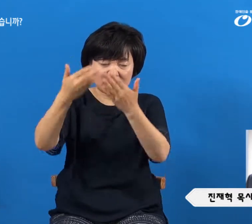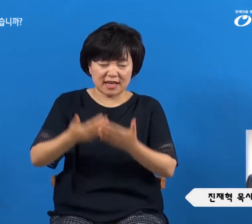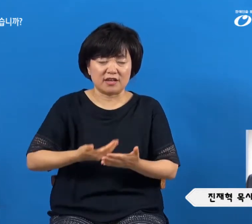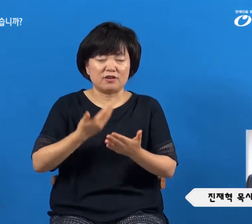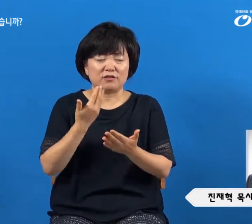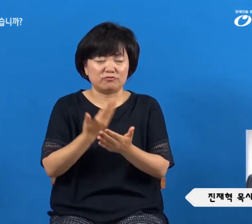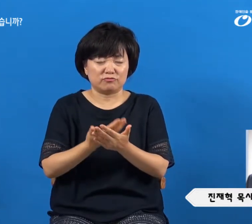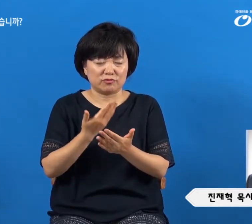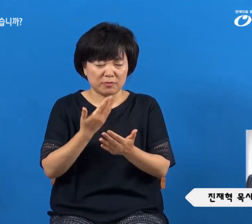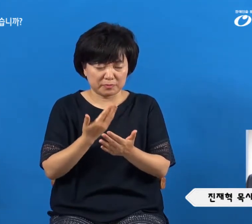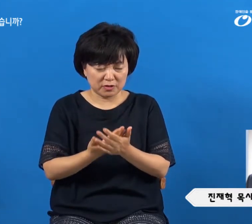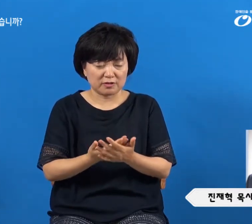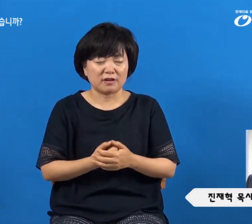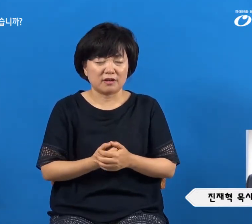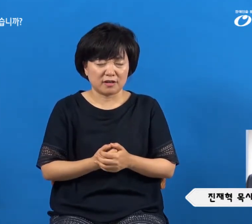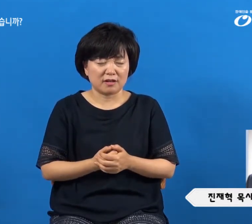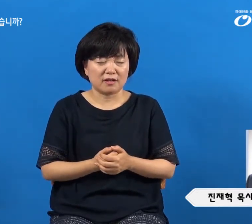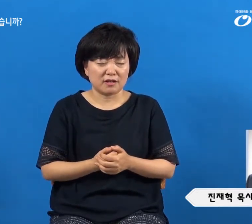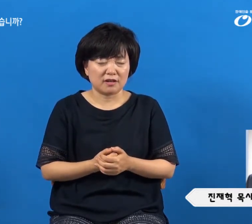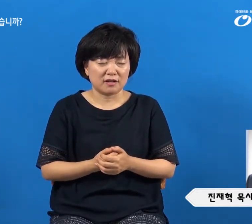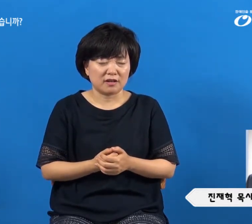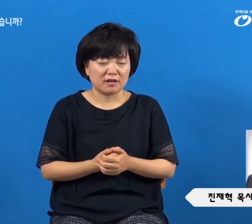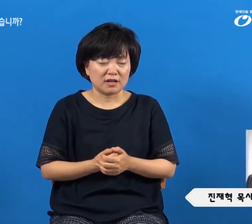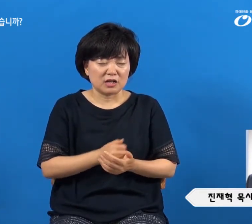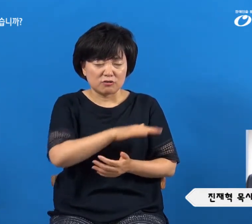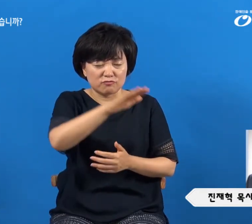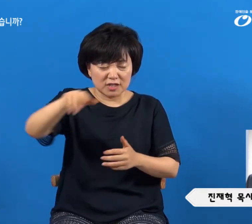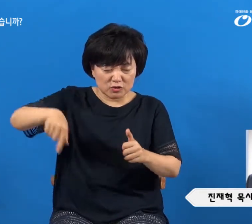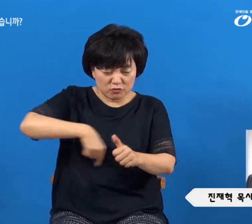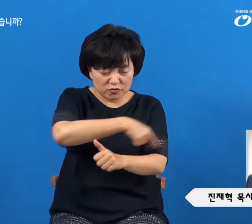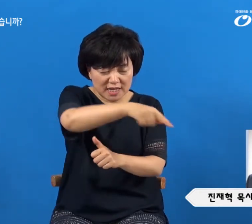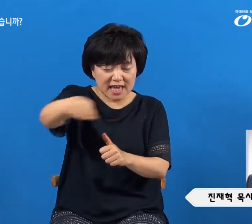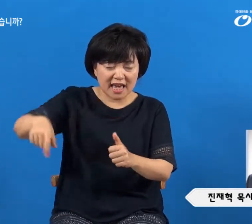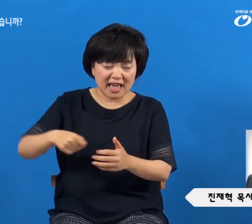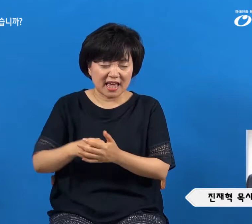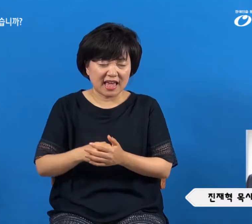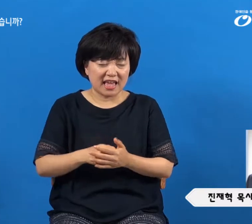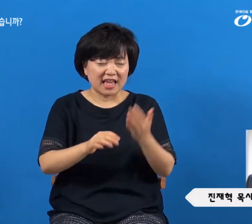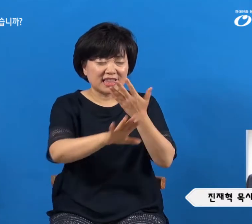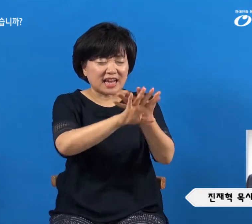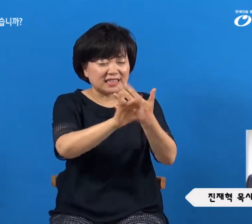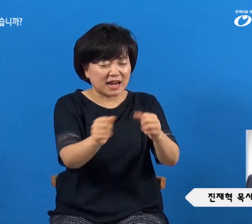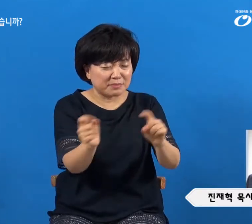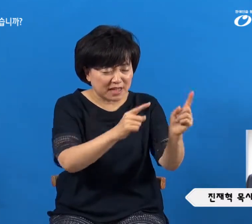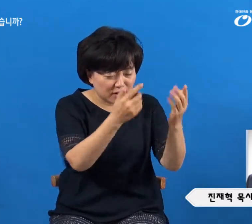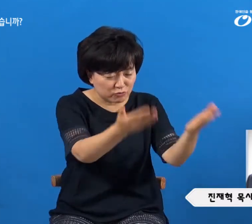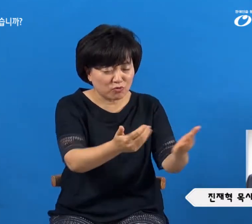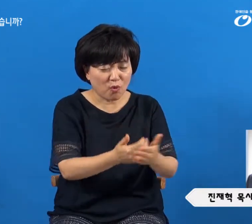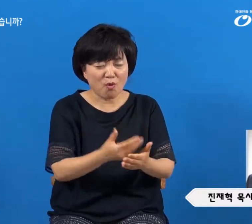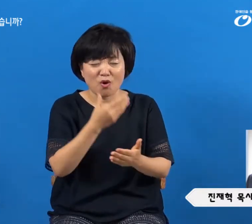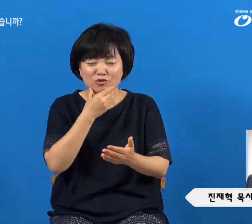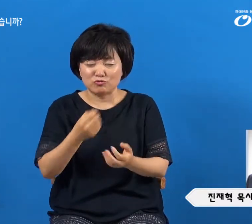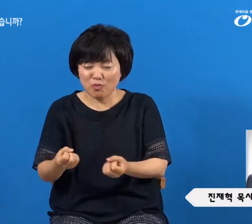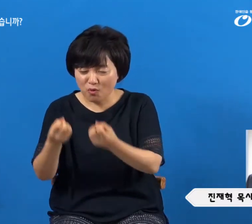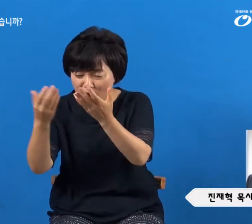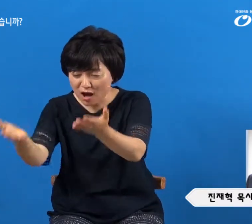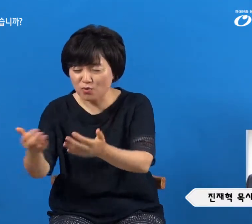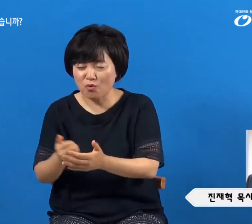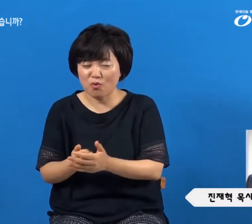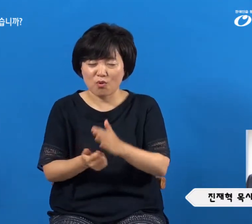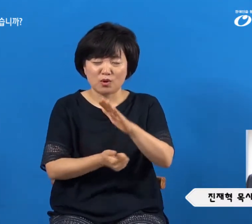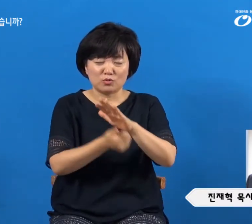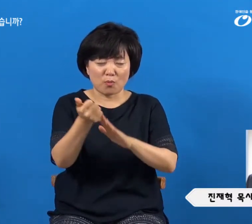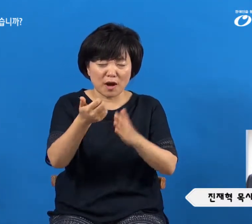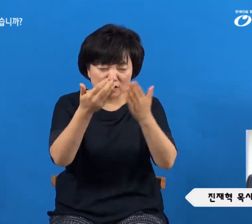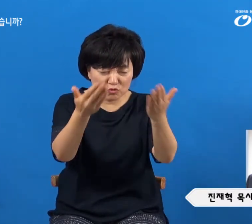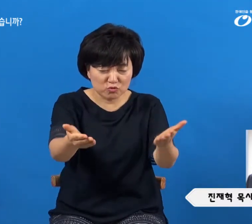하나님 도와 주옵소서. 그래서 우리 주위에 정말 남을 살리고 축복하고 소망을